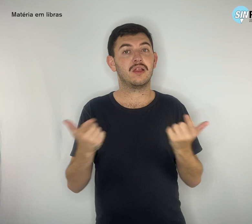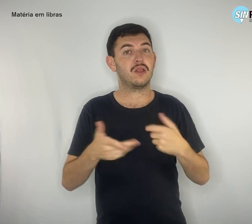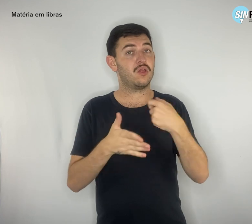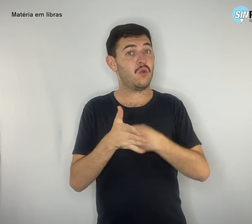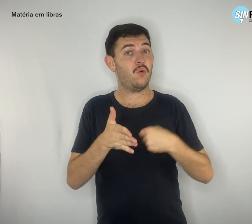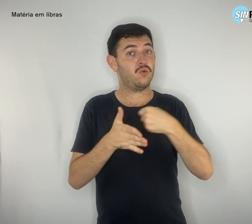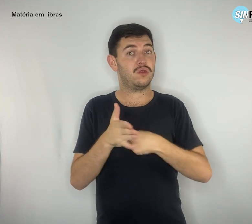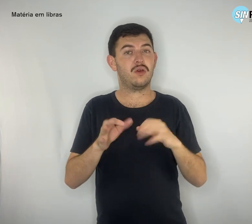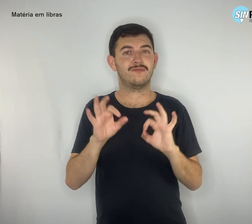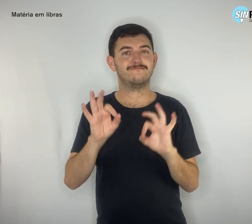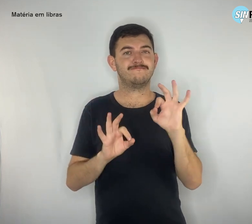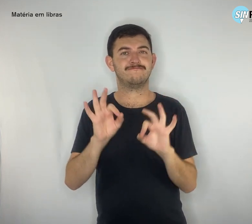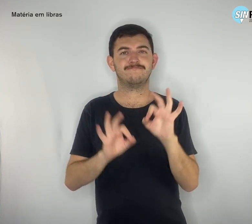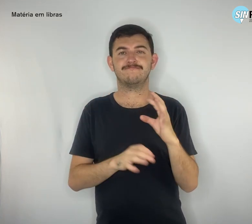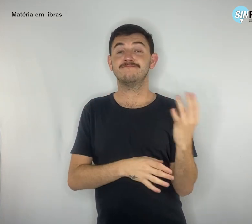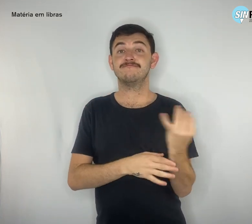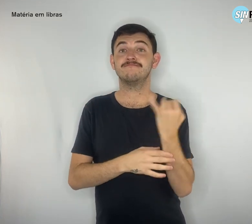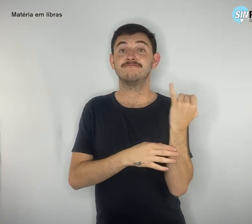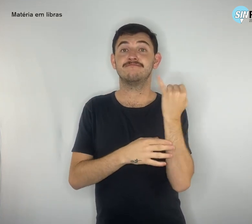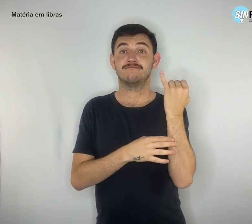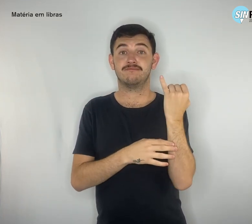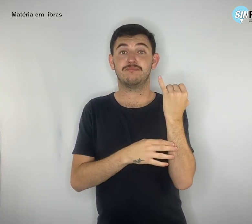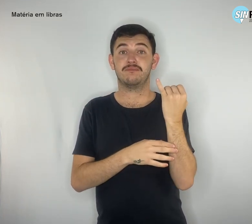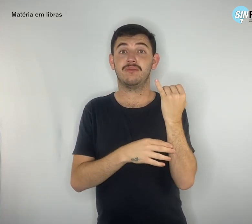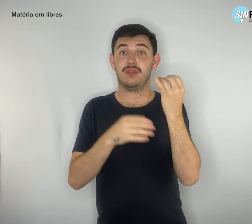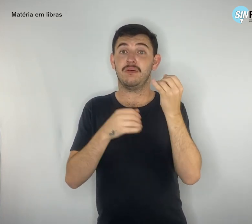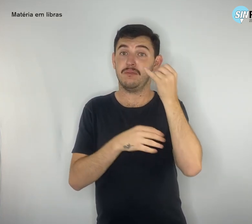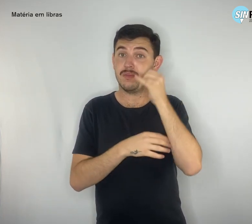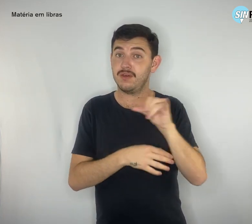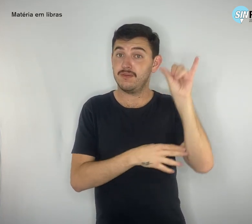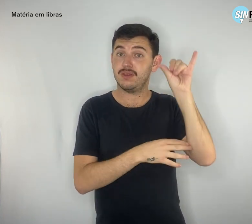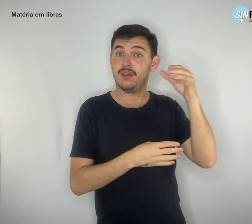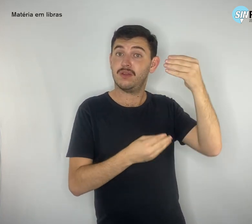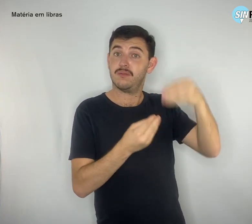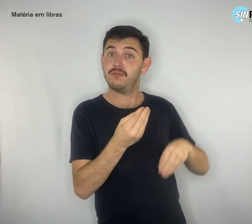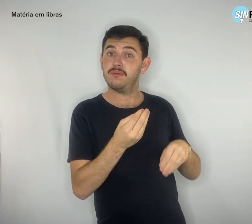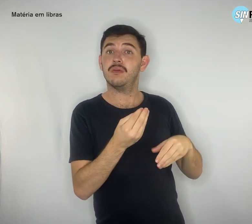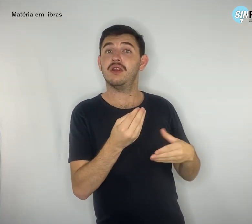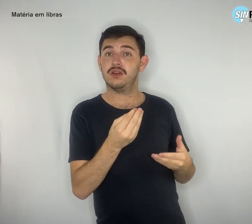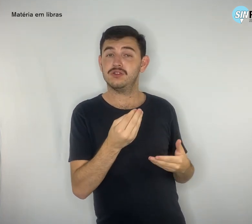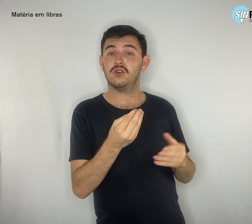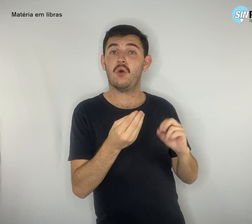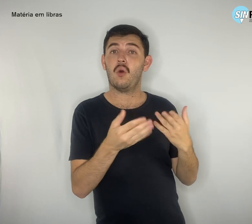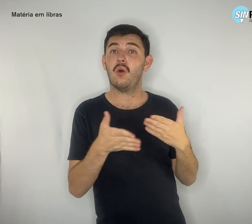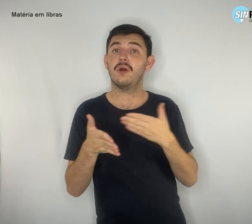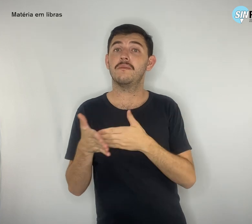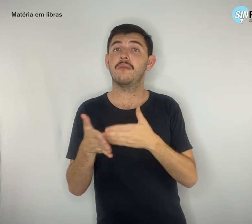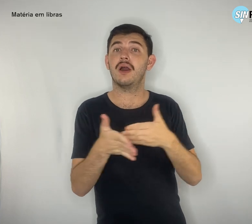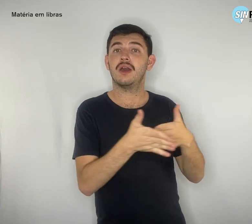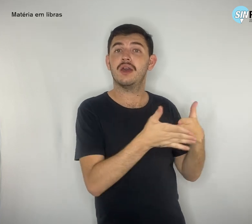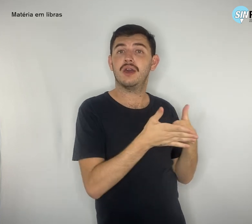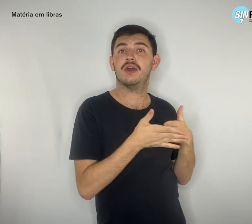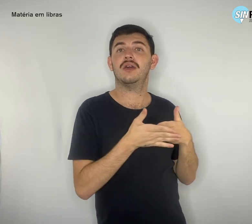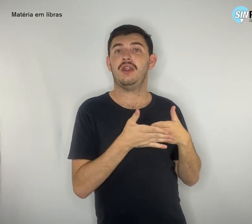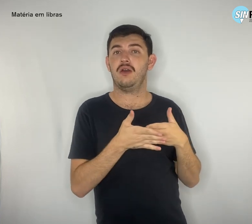é ível para evitar prejuízos embarreirar ataques à classe